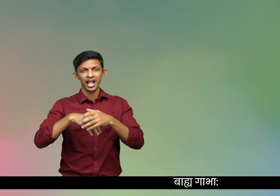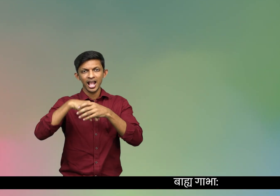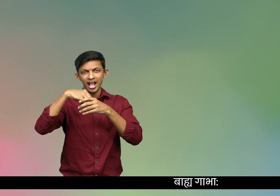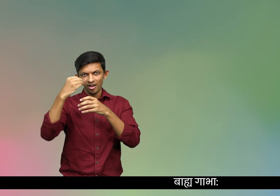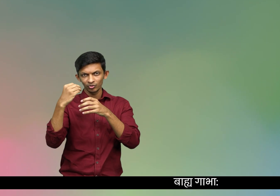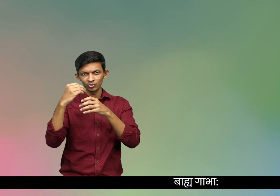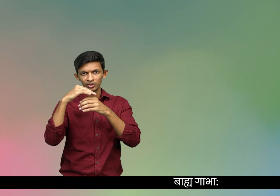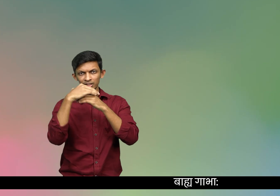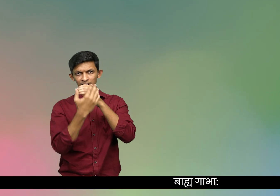बाह्य गाभा